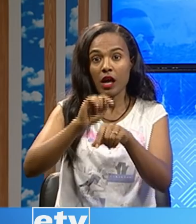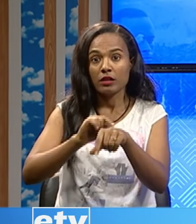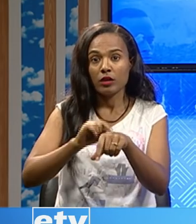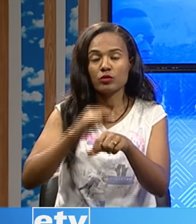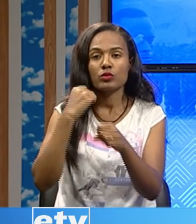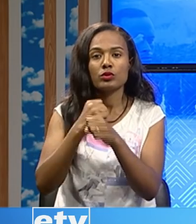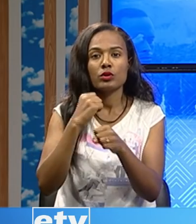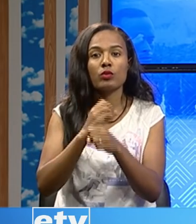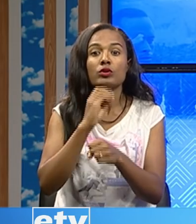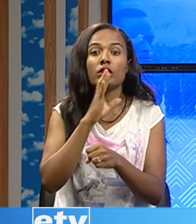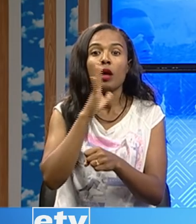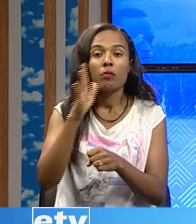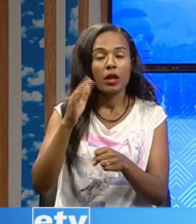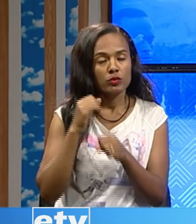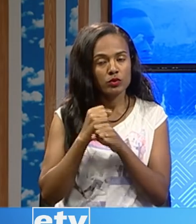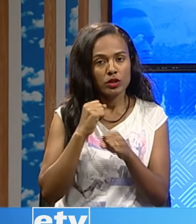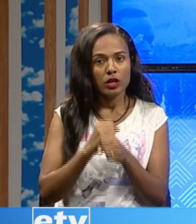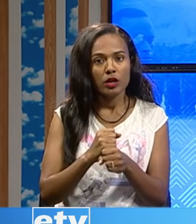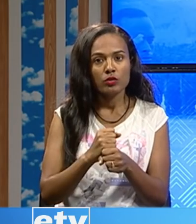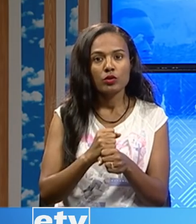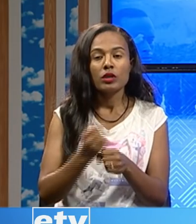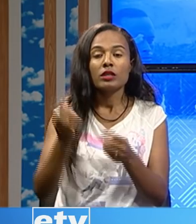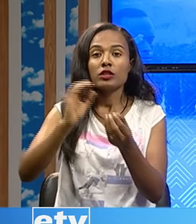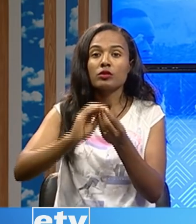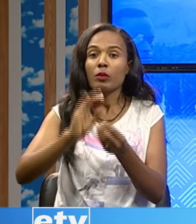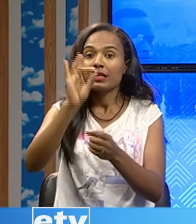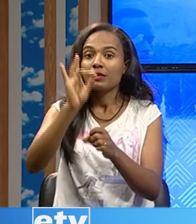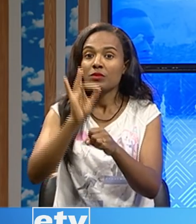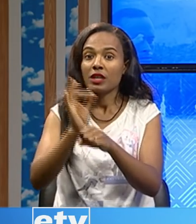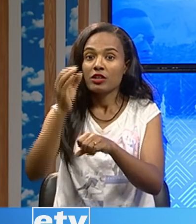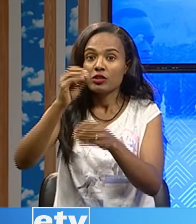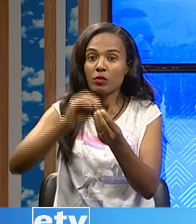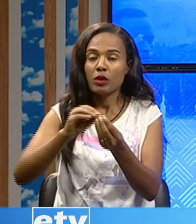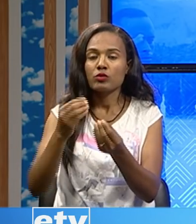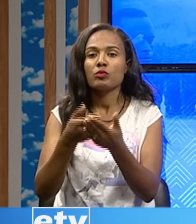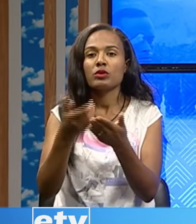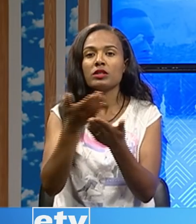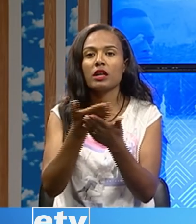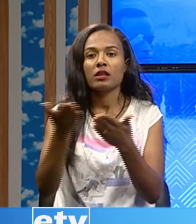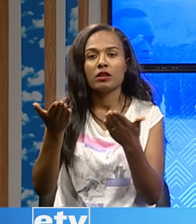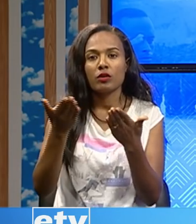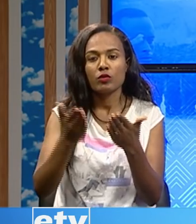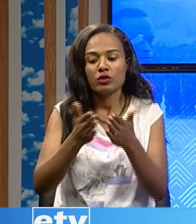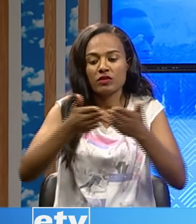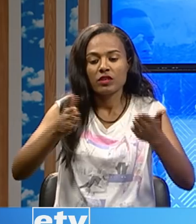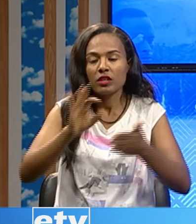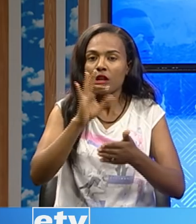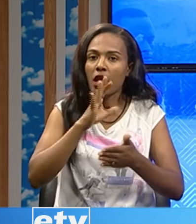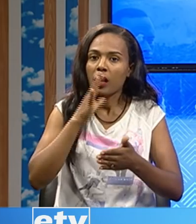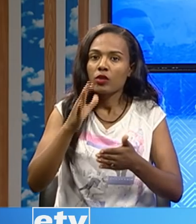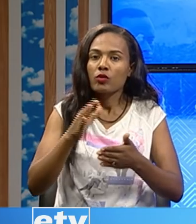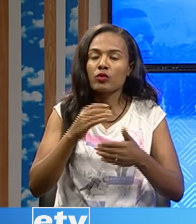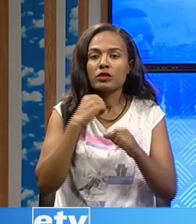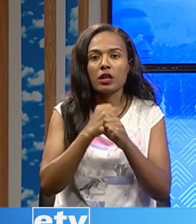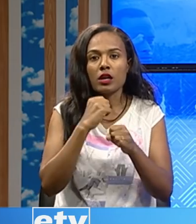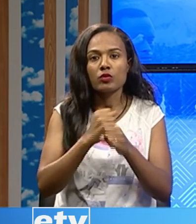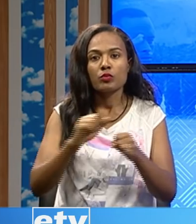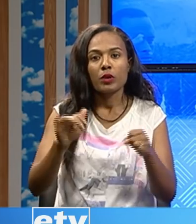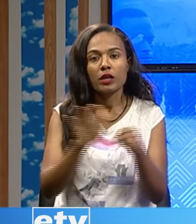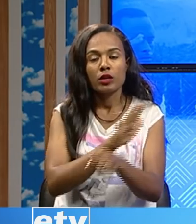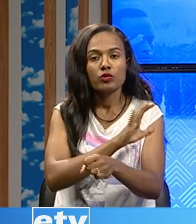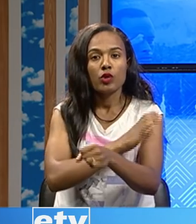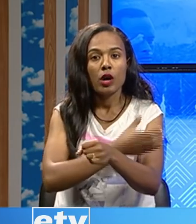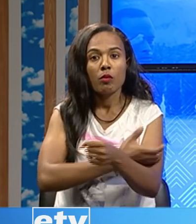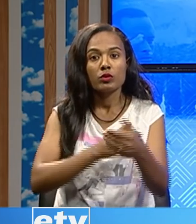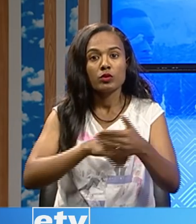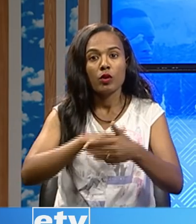ስራዎች እንዳይበላሹ ትሰራላችሁ ተጨማሪ 8 ሰዓት ጨምራችሁ ደግሞ እንደዚህ አይነት ነገሮች ክፍተት እንዳያገኙ ተመራላችሁ ብቃታችሁን አቅማችሁን